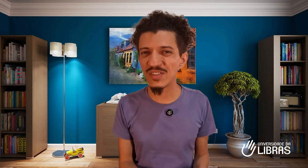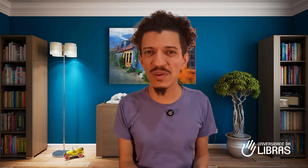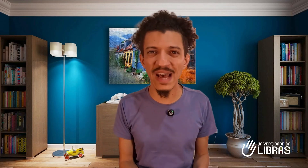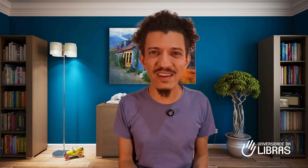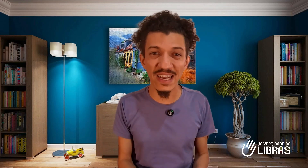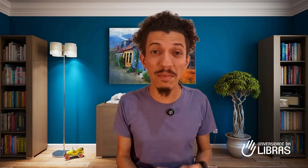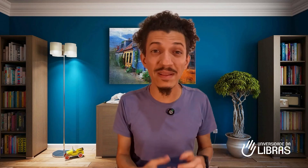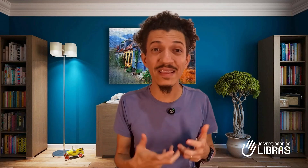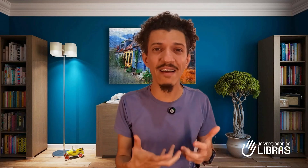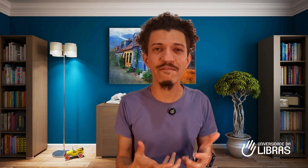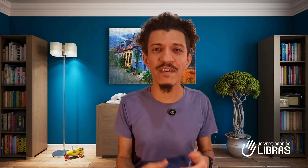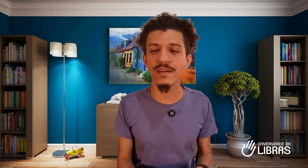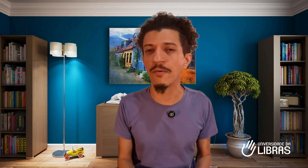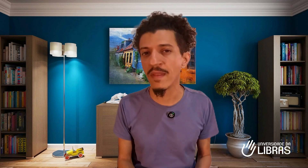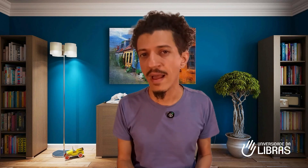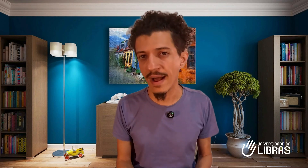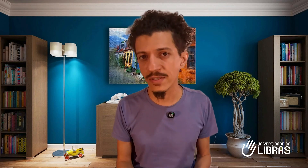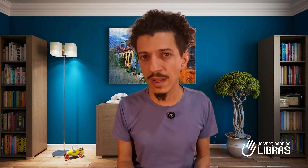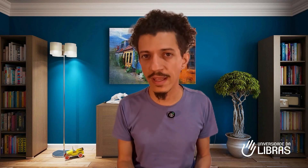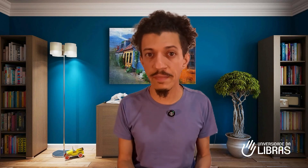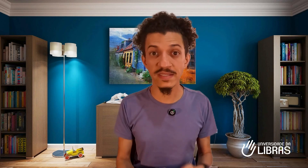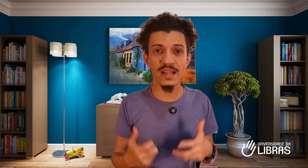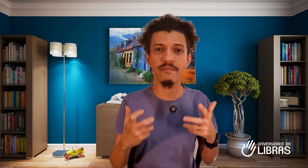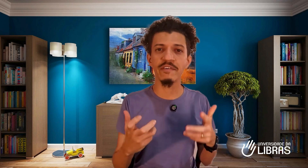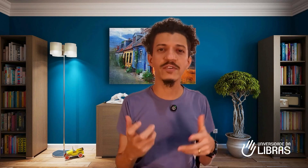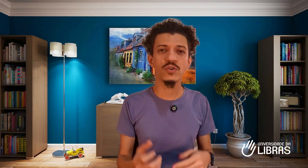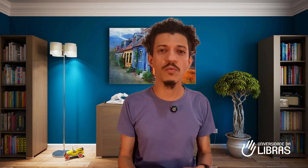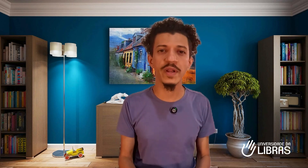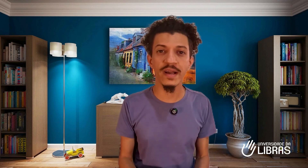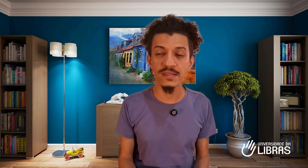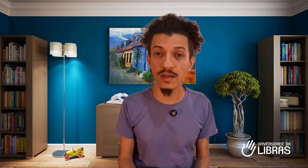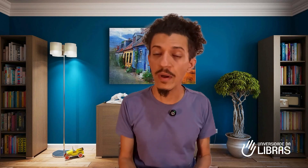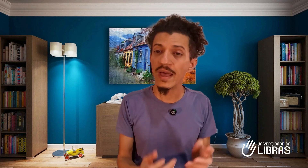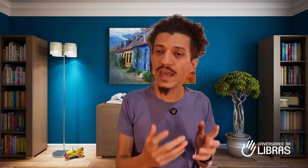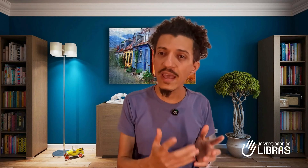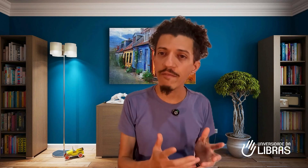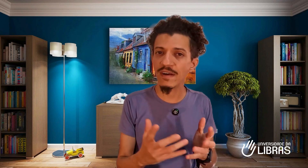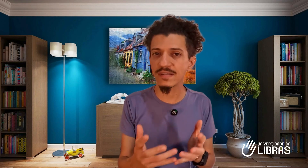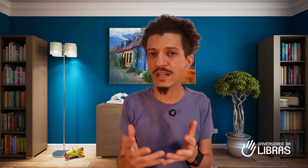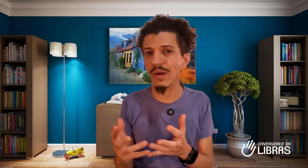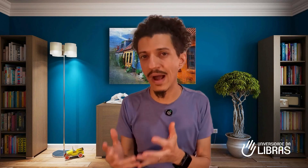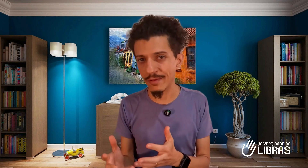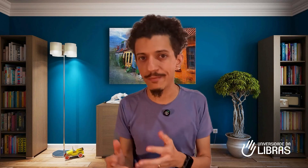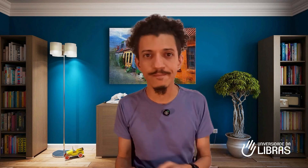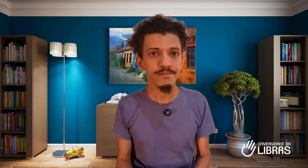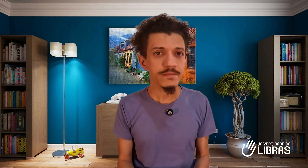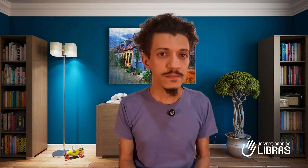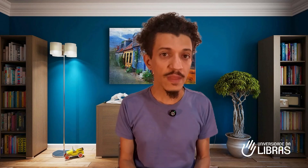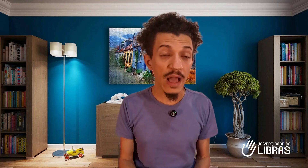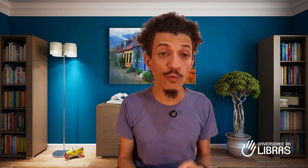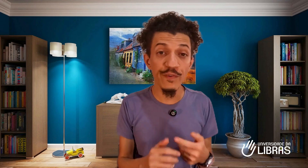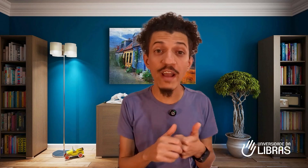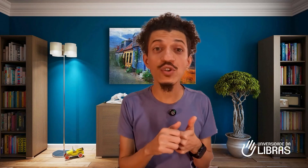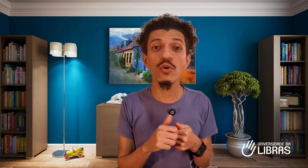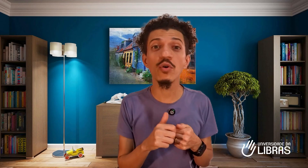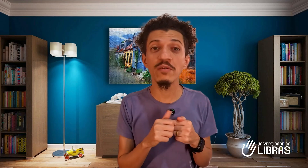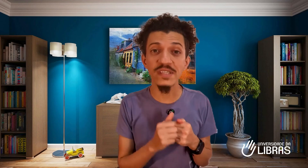dicionários acaba travando a sua Libras, travando a sua comunicação e fazendo errado. O freio de mão número